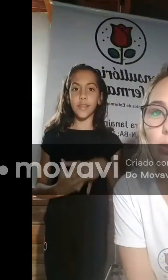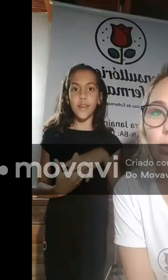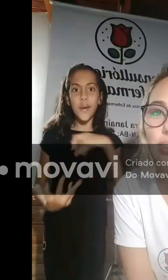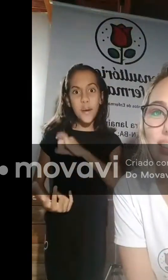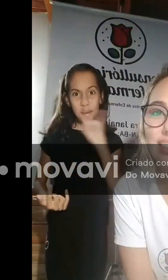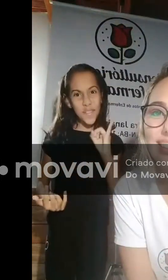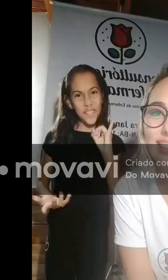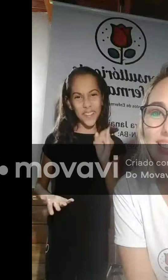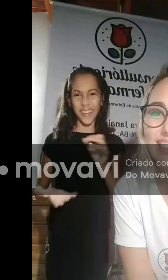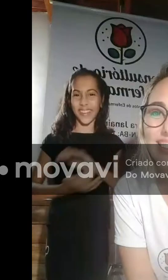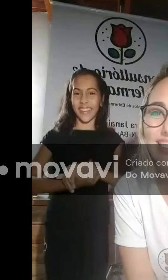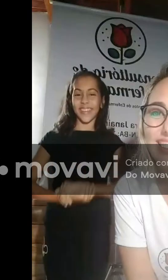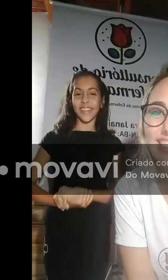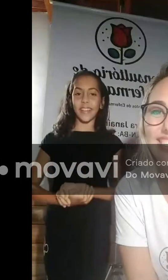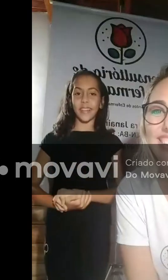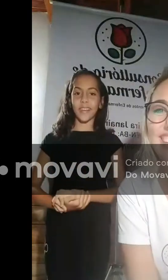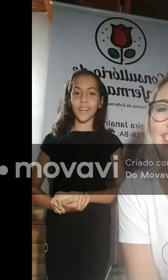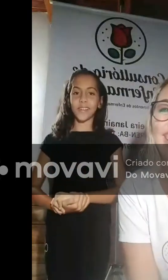Alô?